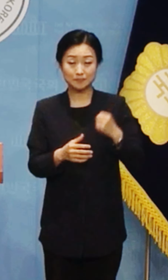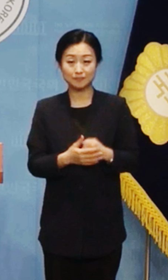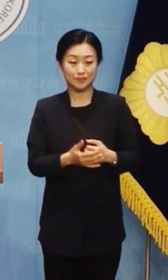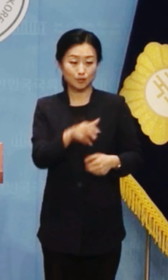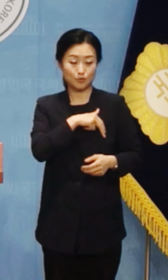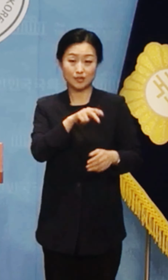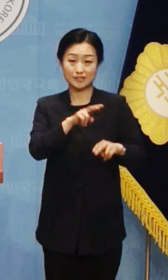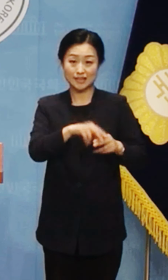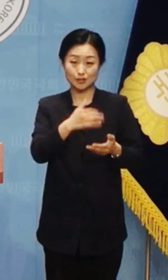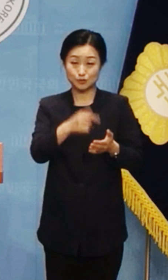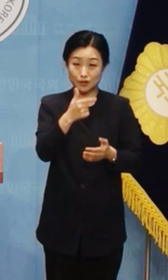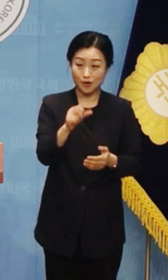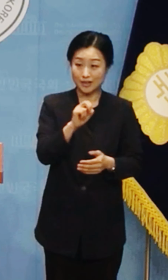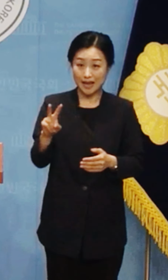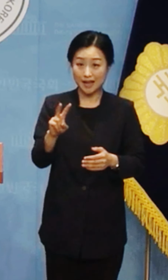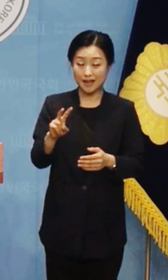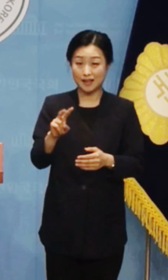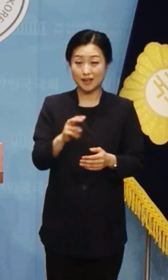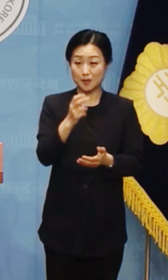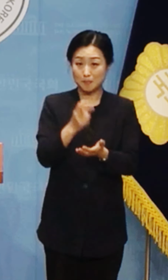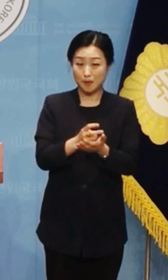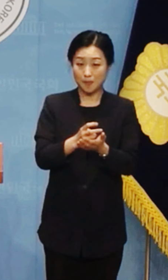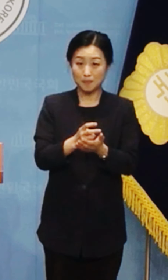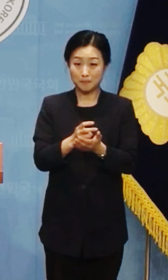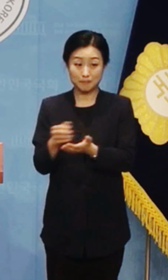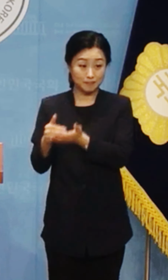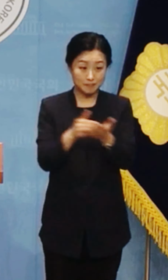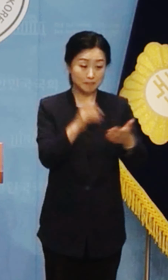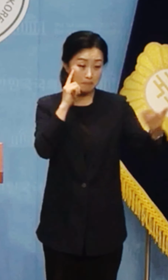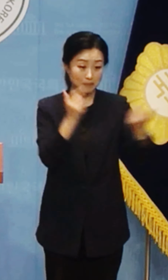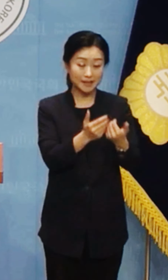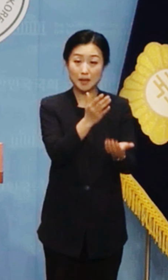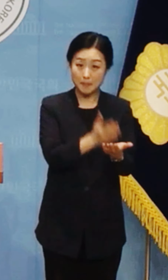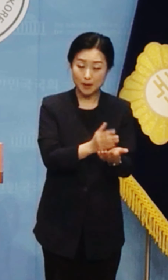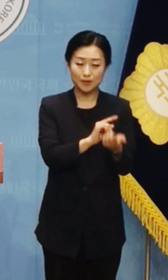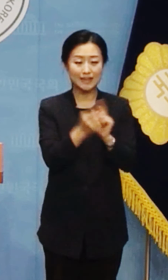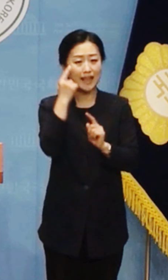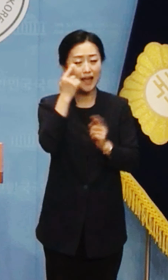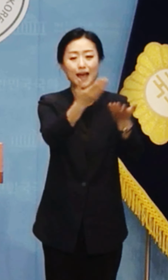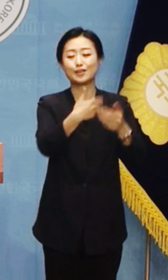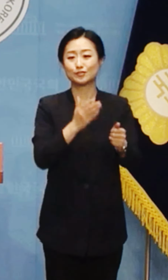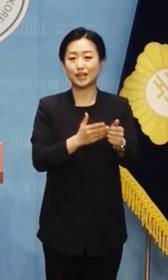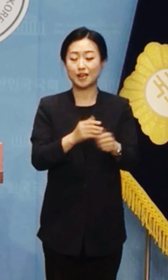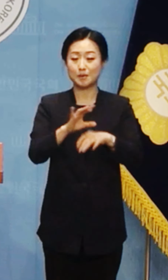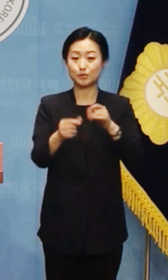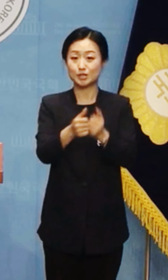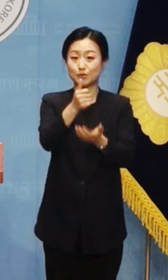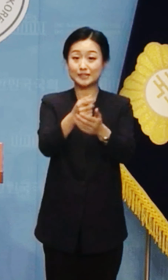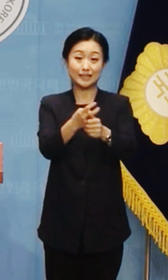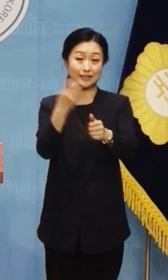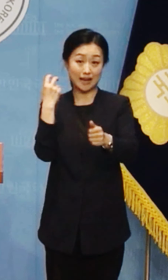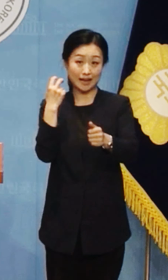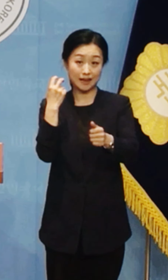의석을 확보한 야권의 법안을 내면 반대만 하지 말고 대안을 좀 내세요 이진숙 시 탄핵 소추